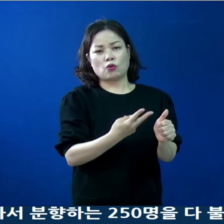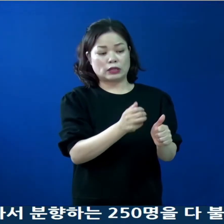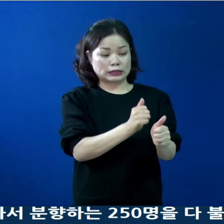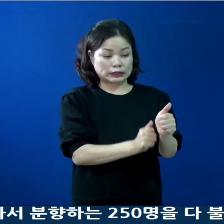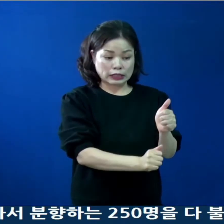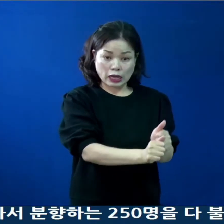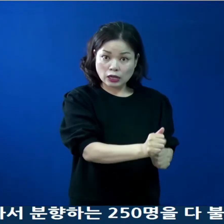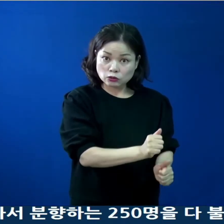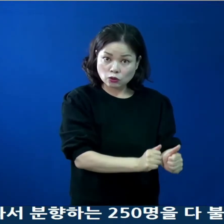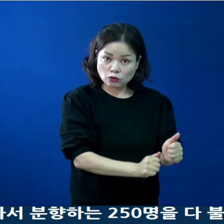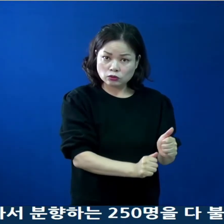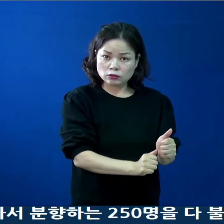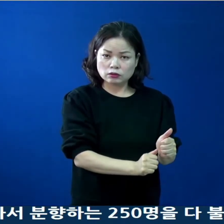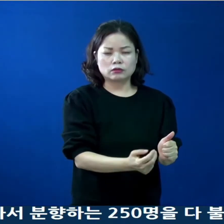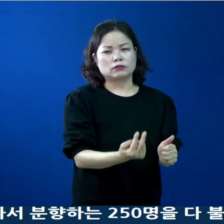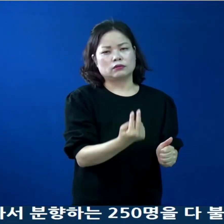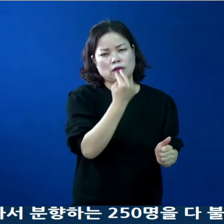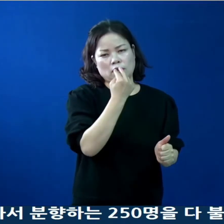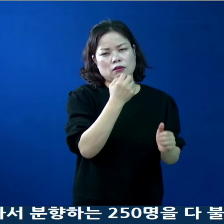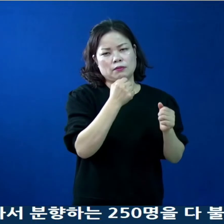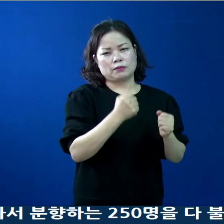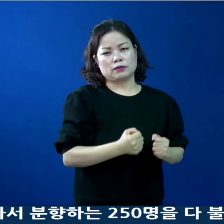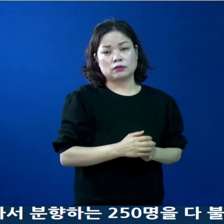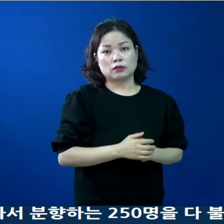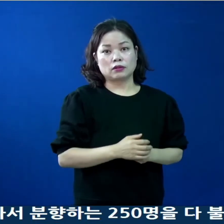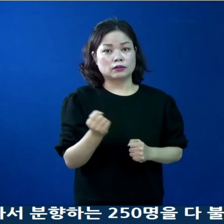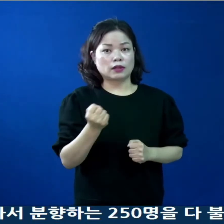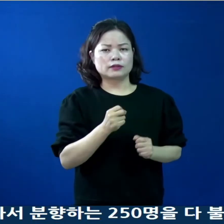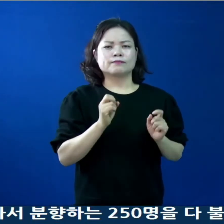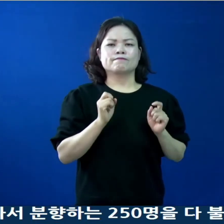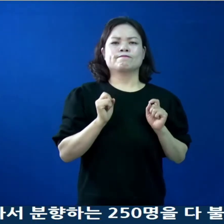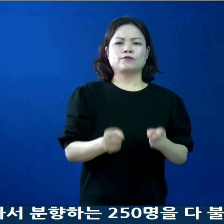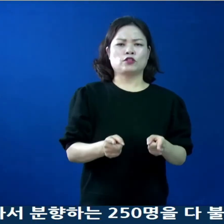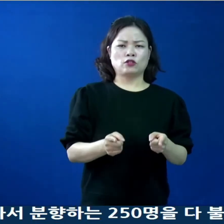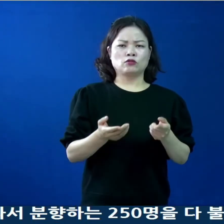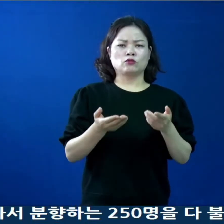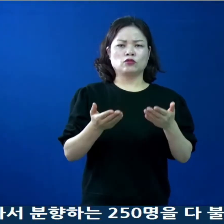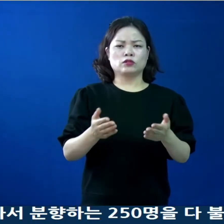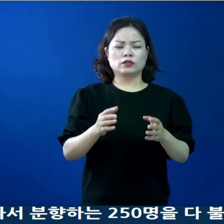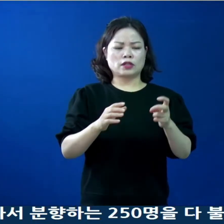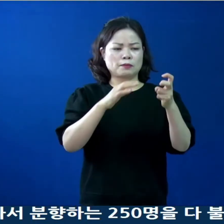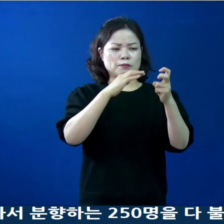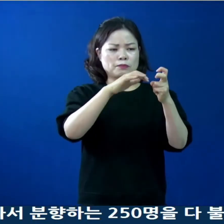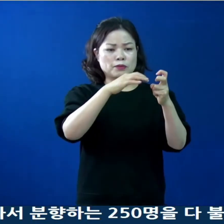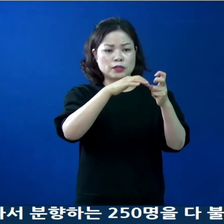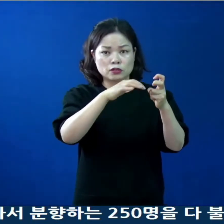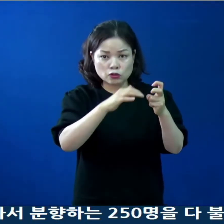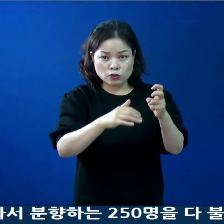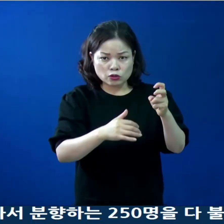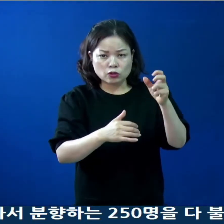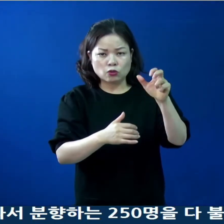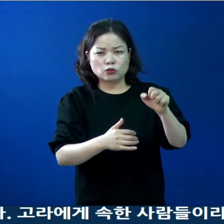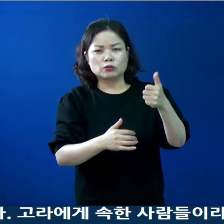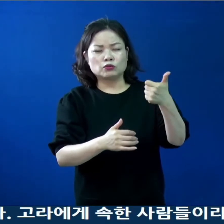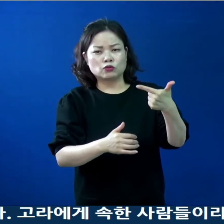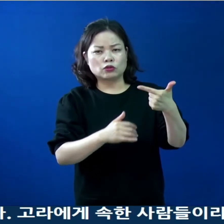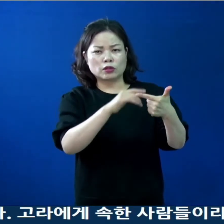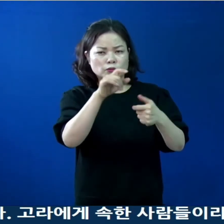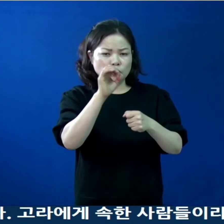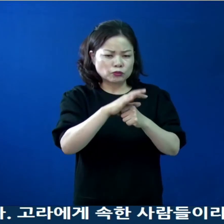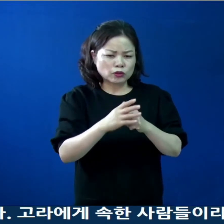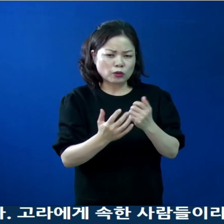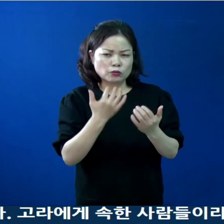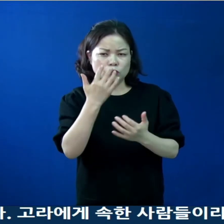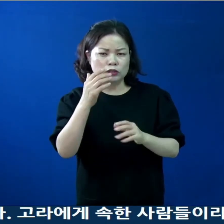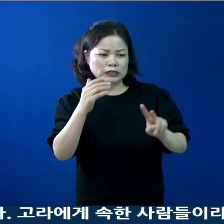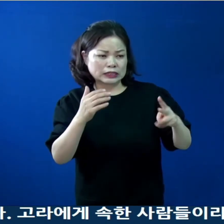자손들은 살려주셨습니다. 다시 기회를 주신 것입니다. 민수기 26장 10절에서 11절을 보면 불이